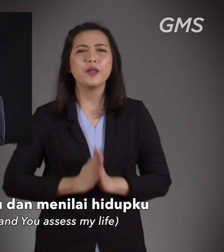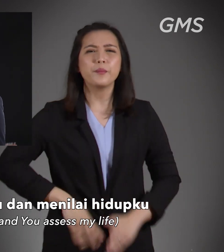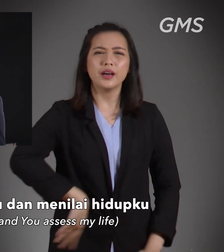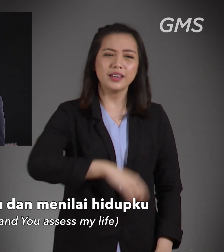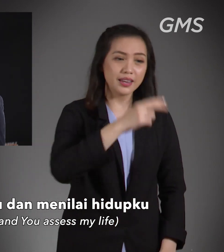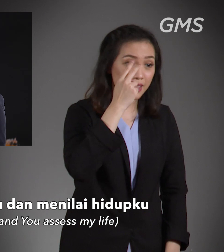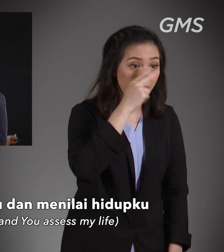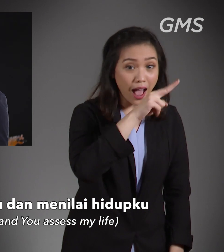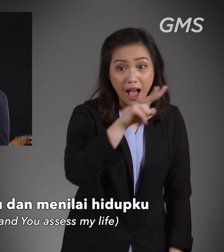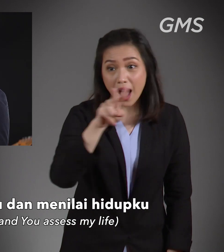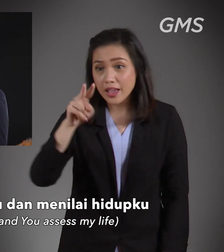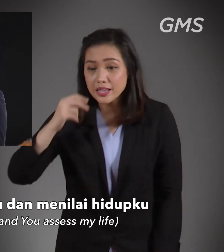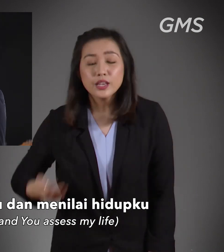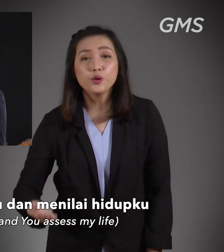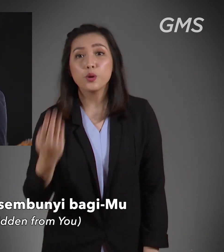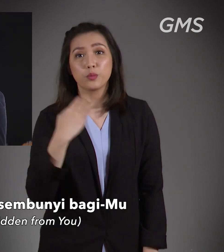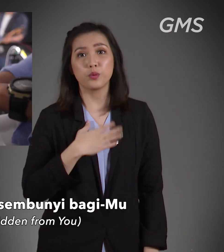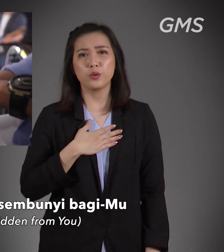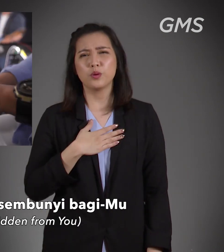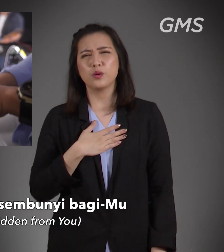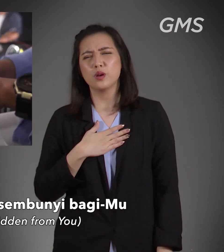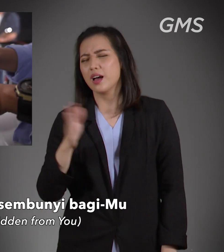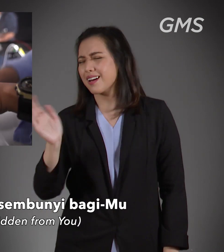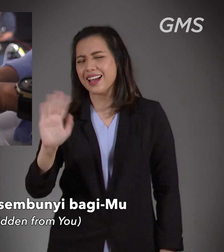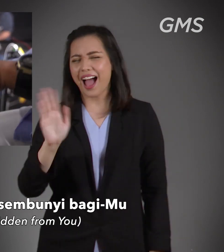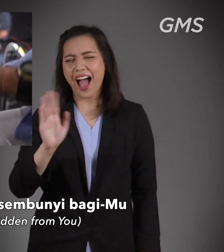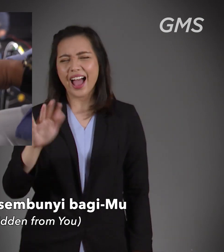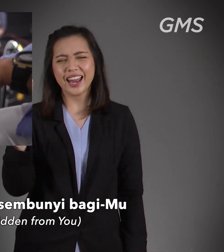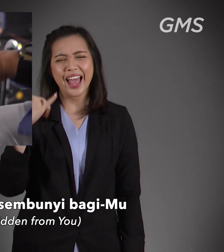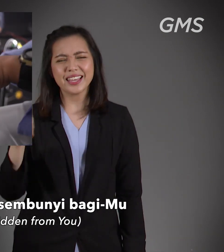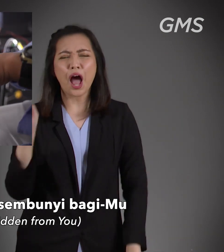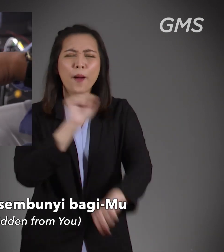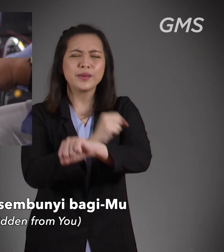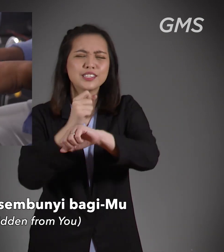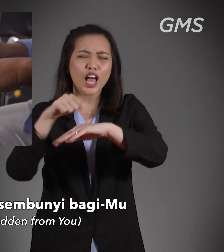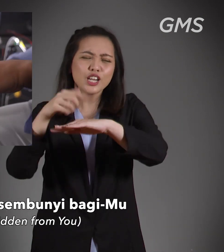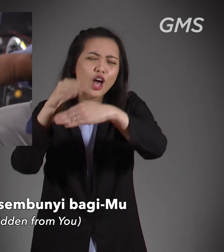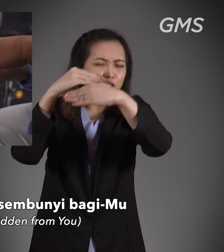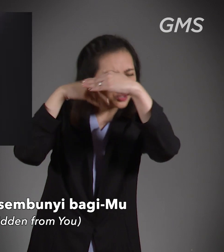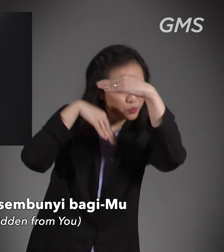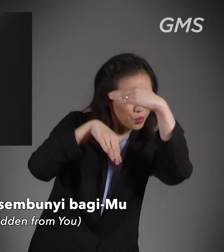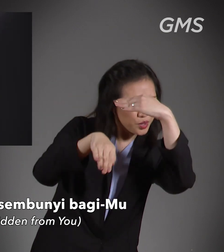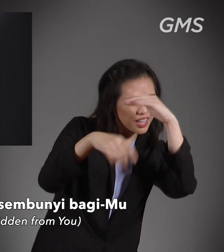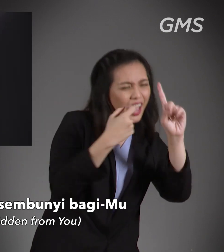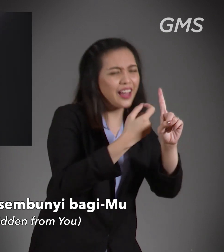dan menilai hidupku. Tak ada